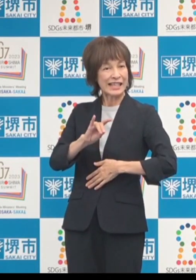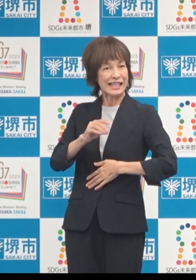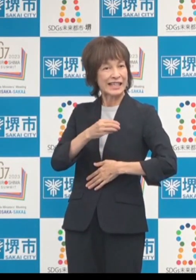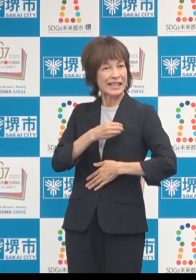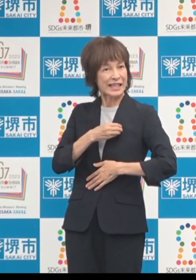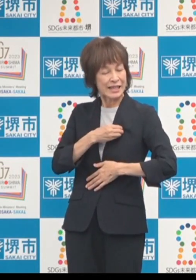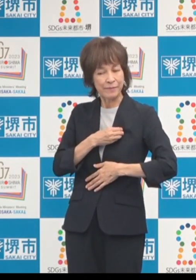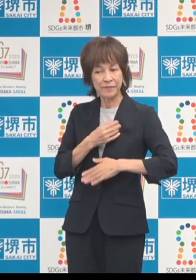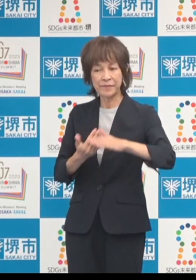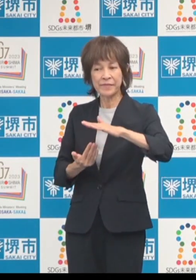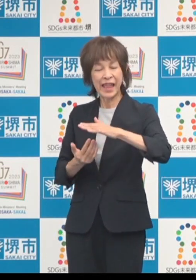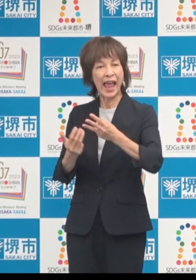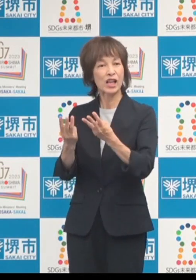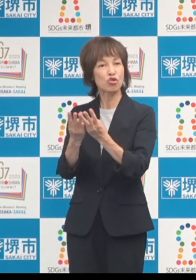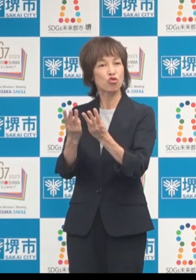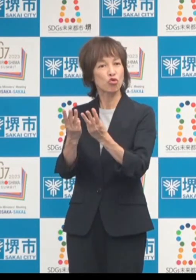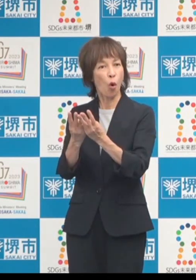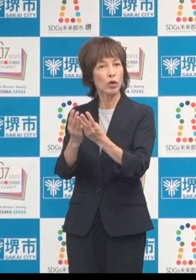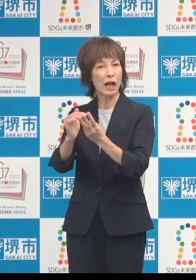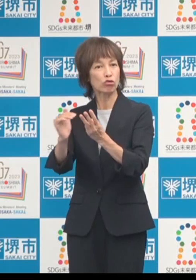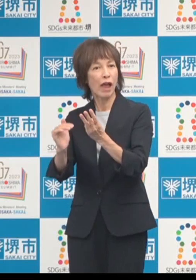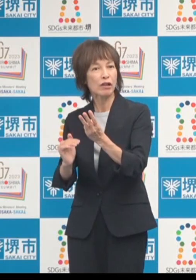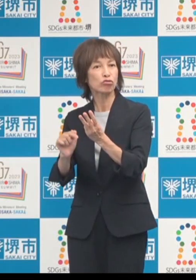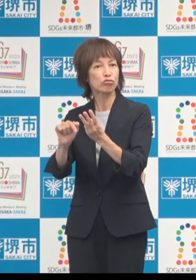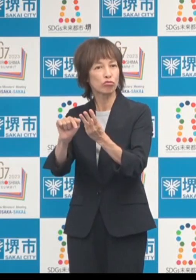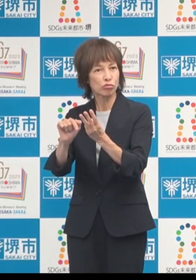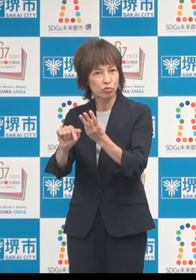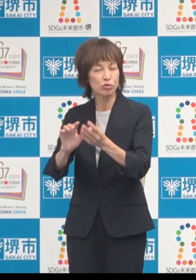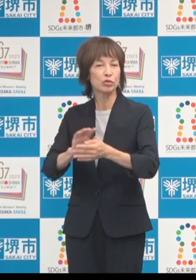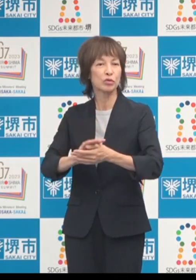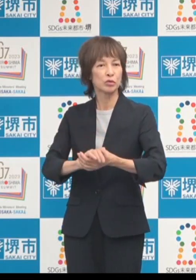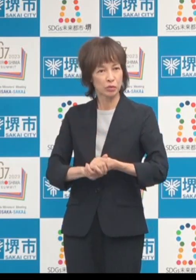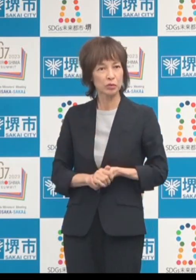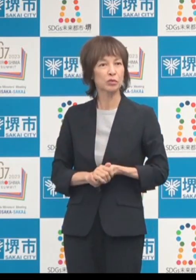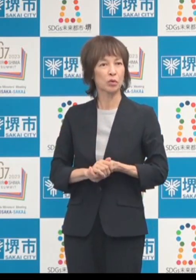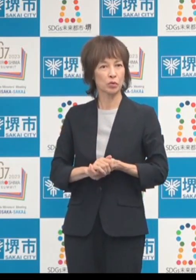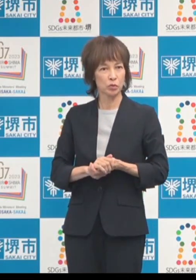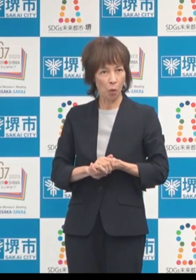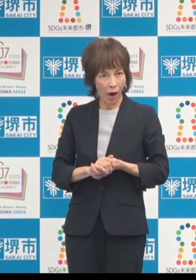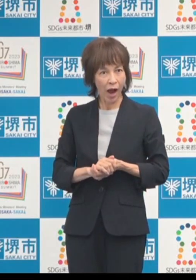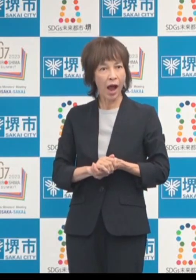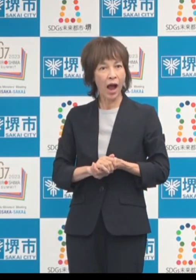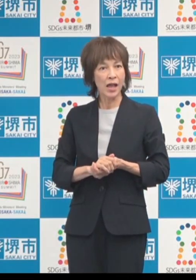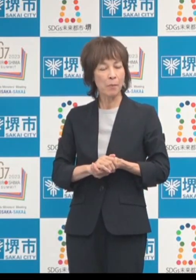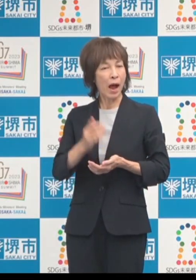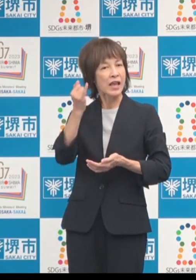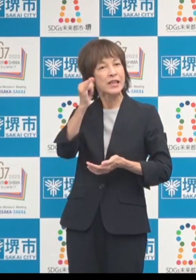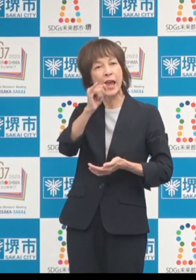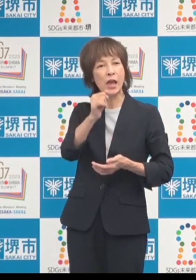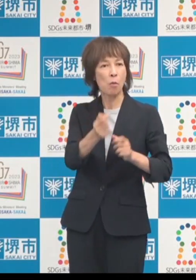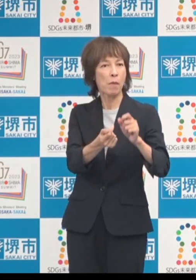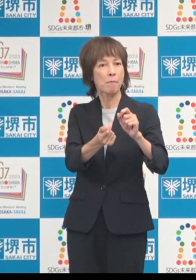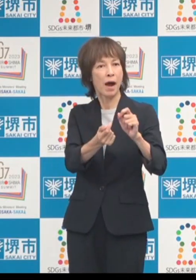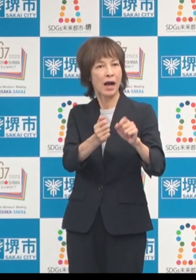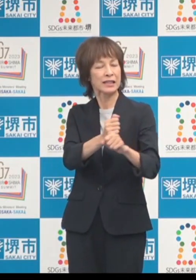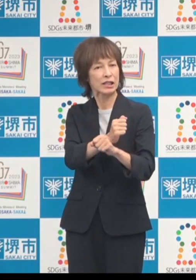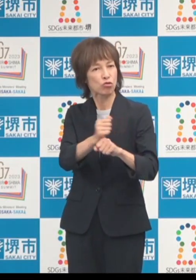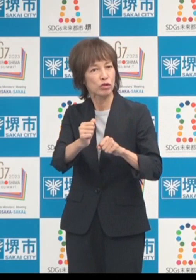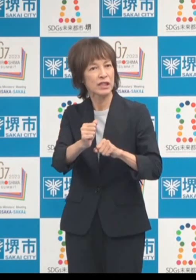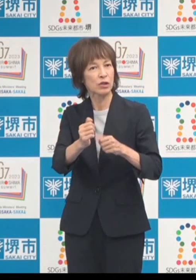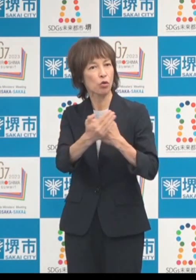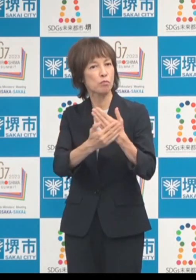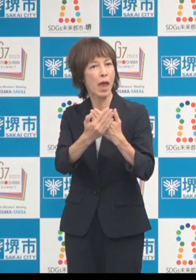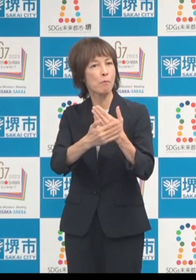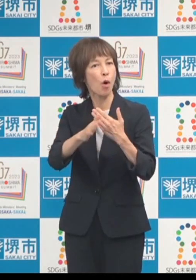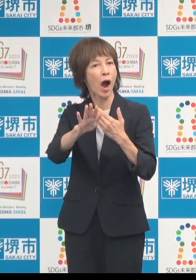は、それだけ場合によっては有権者の声が吸い上げにくくなる可能性もあるので、そこのどこからどの区